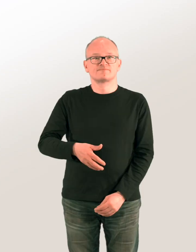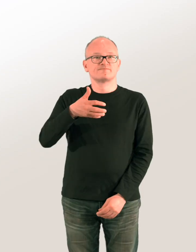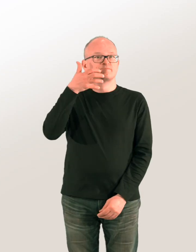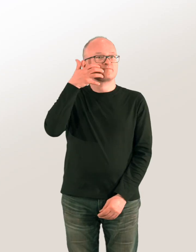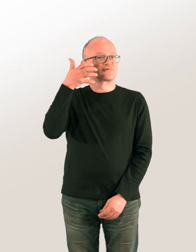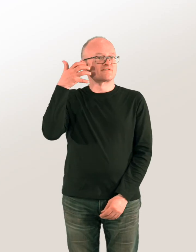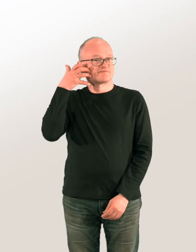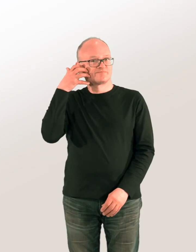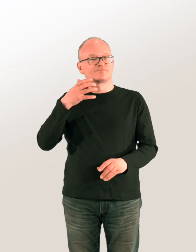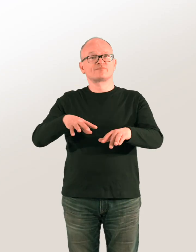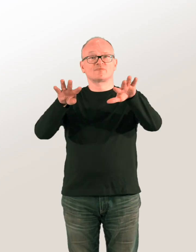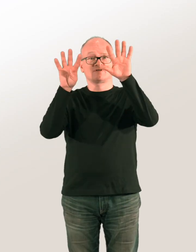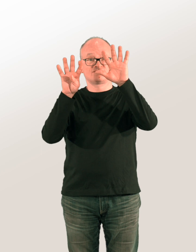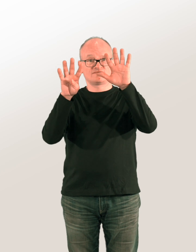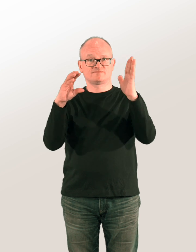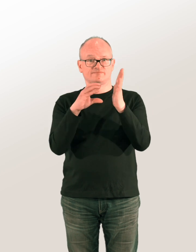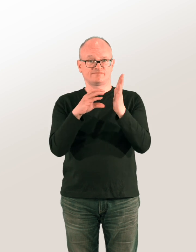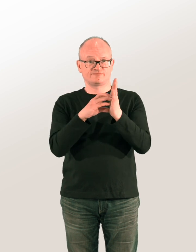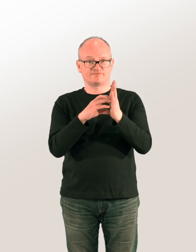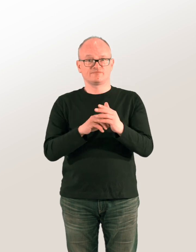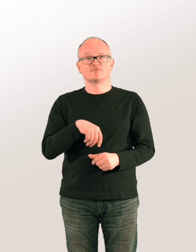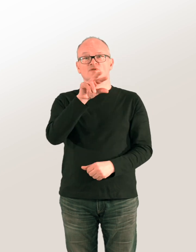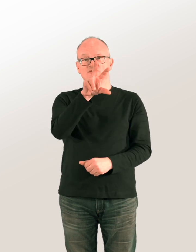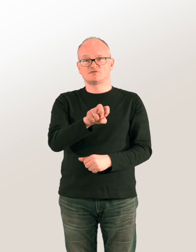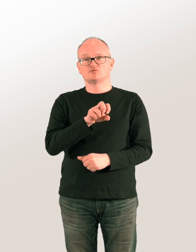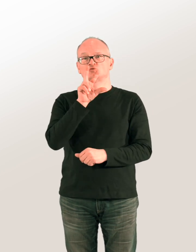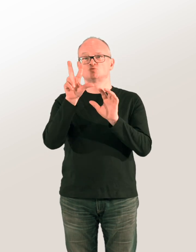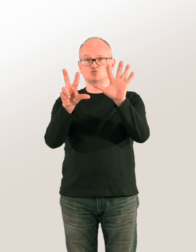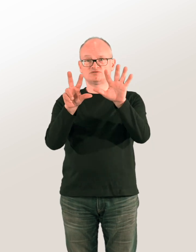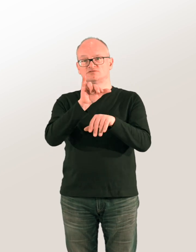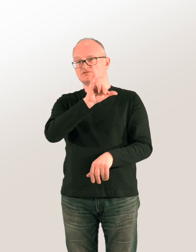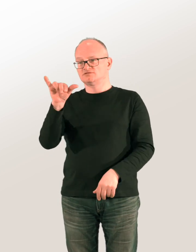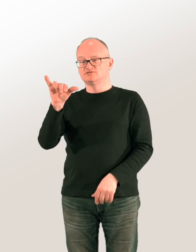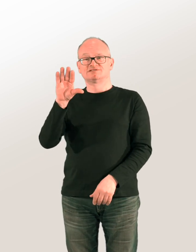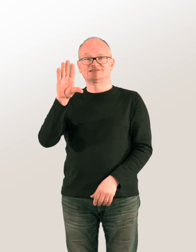évangile de Marc chapitre 9 verset 38 à